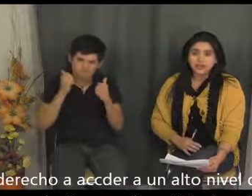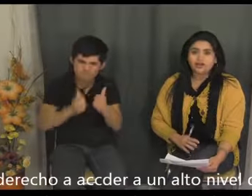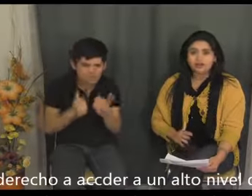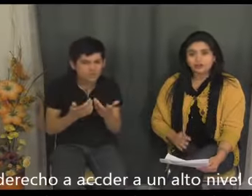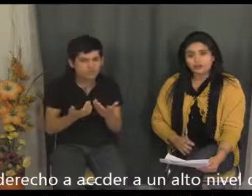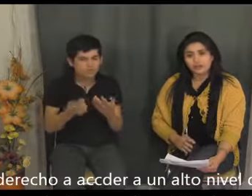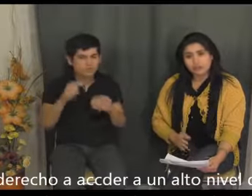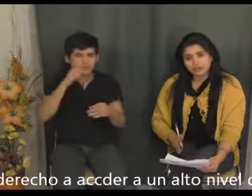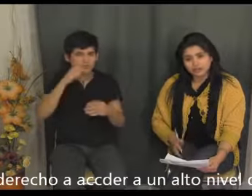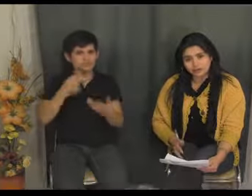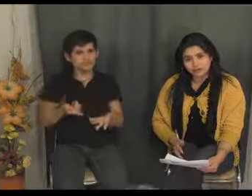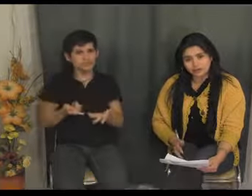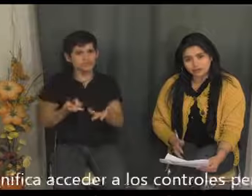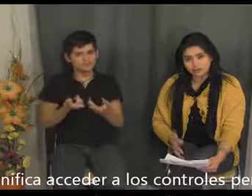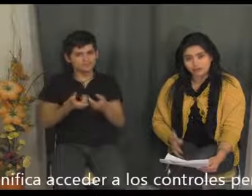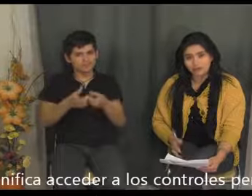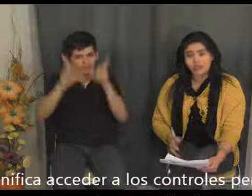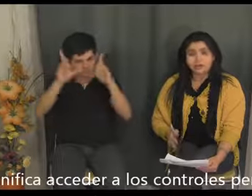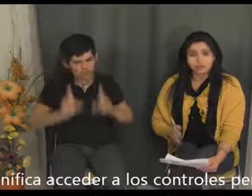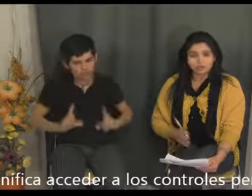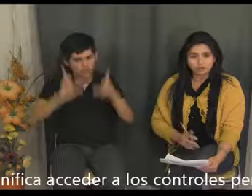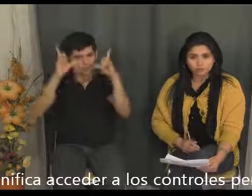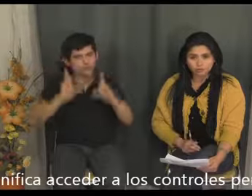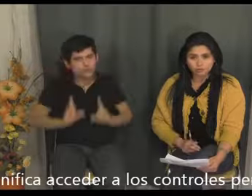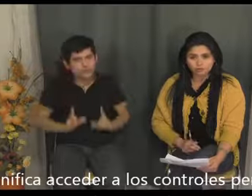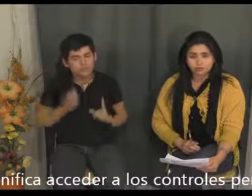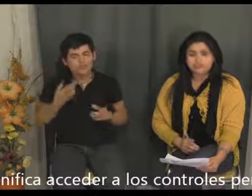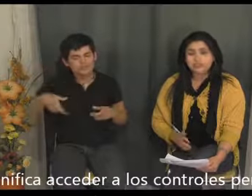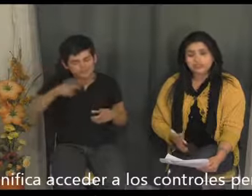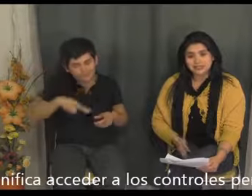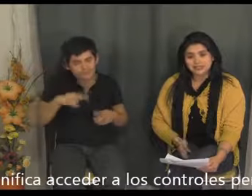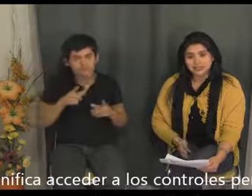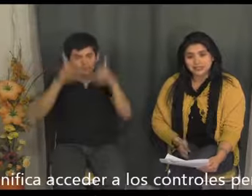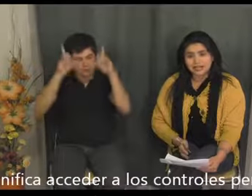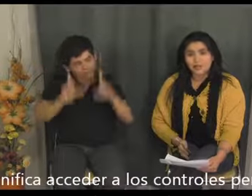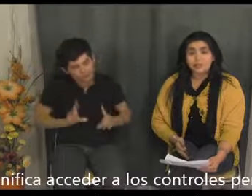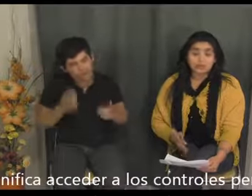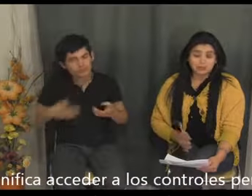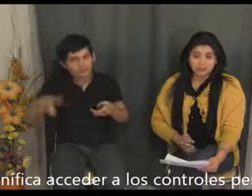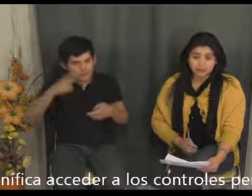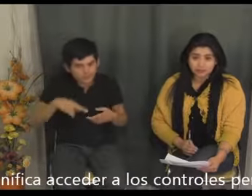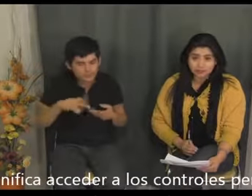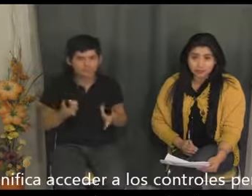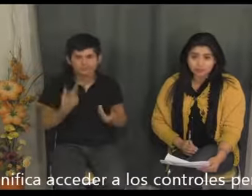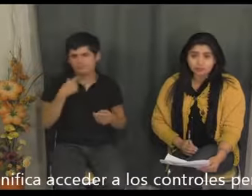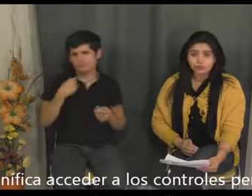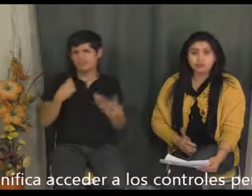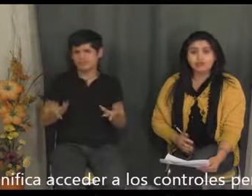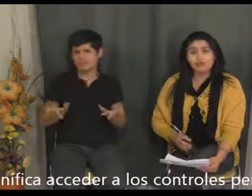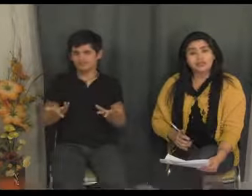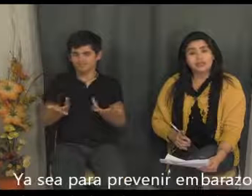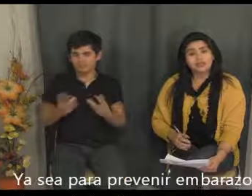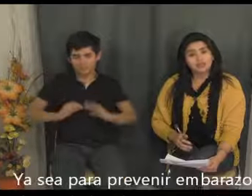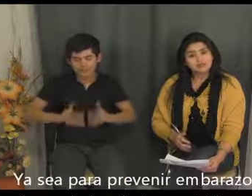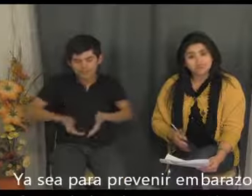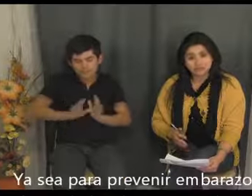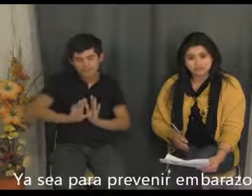los controles periódicos en los consultorios, ya sea para prevenir embarazo o enfermedades de transmisión